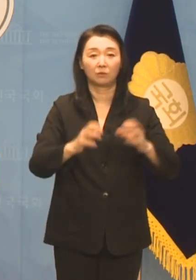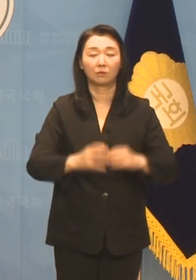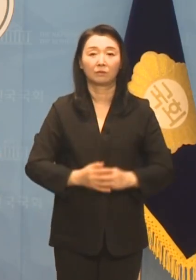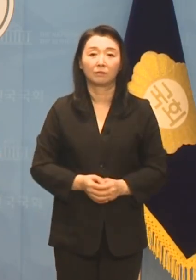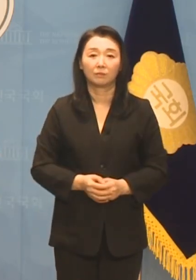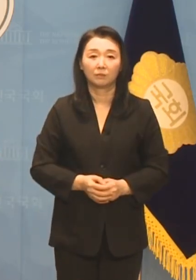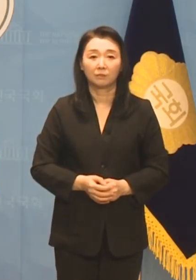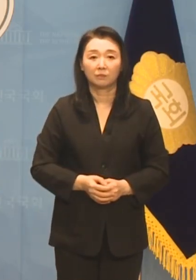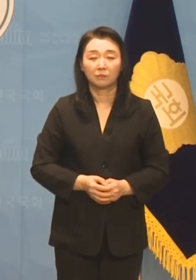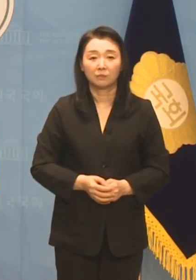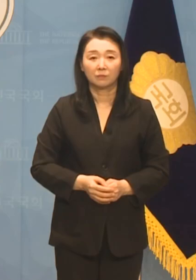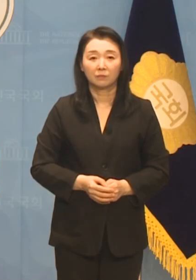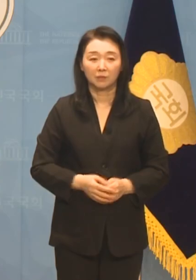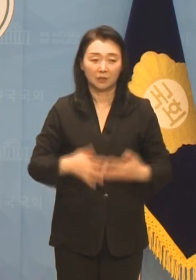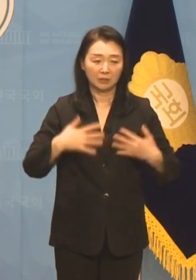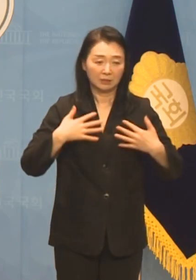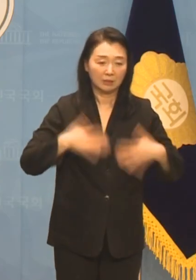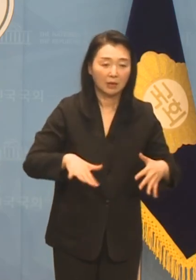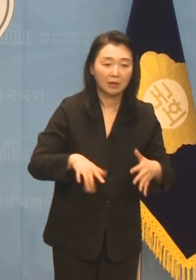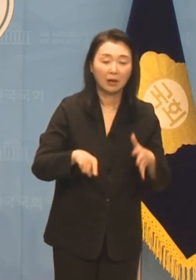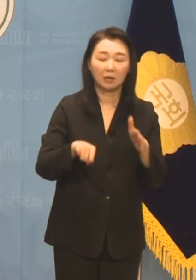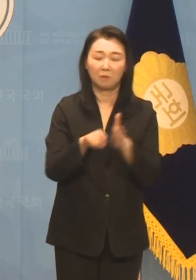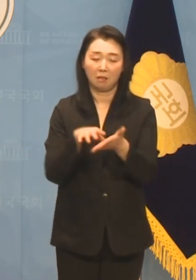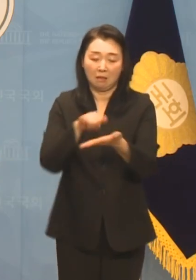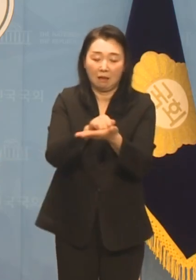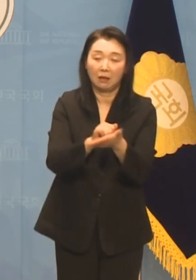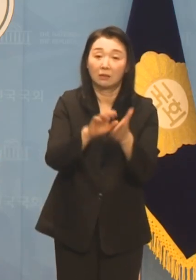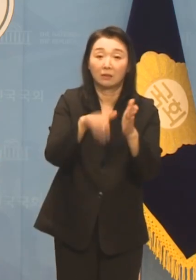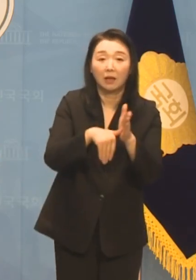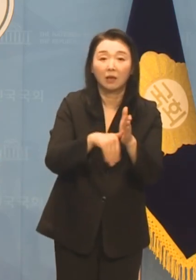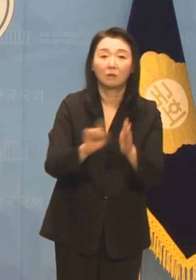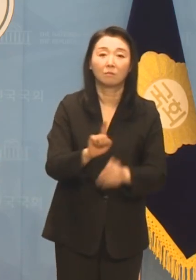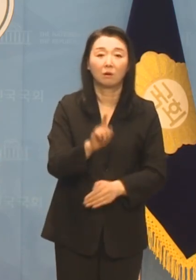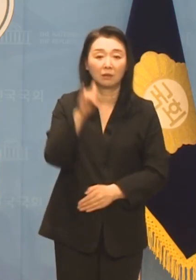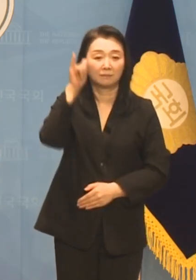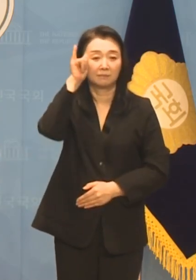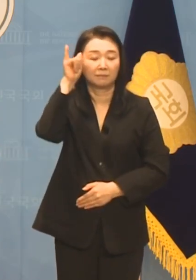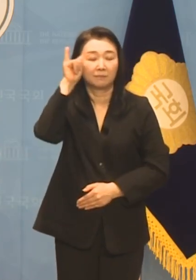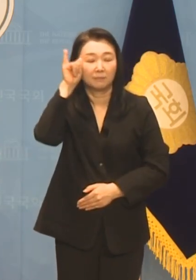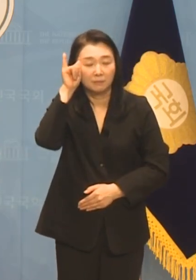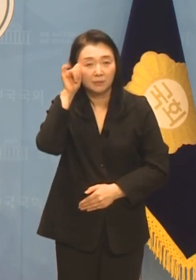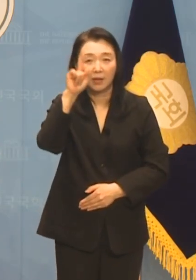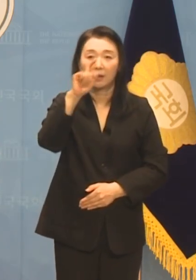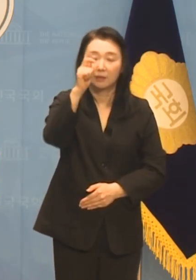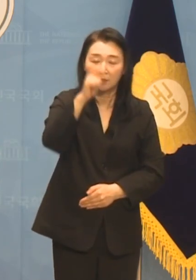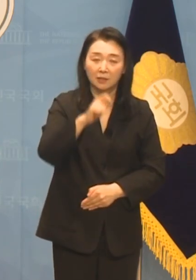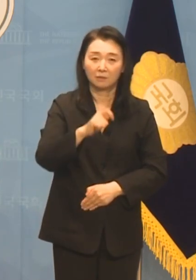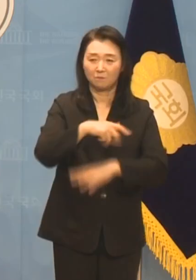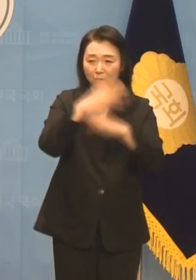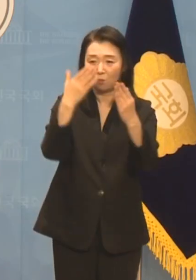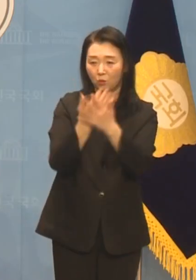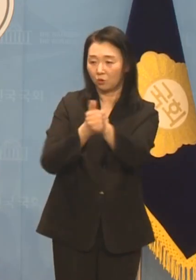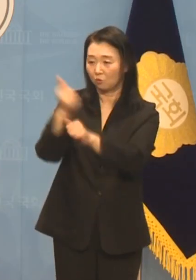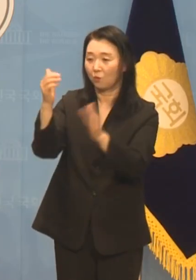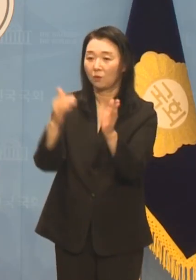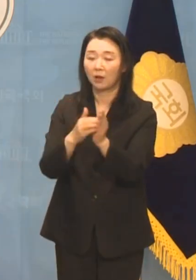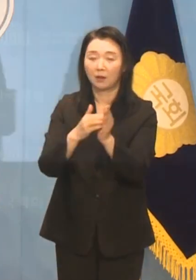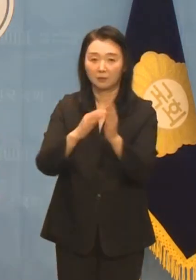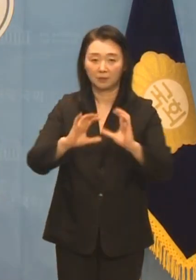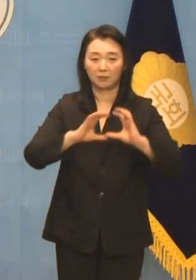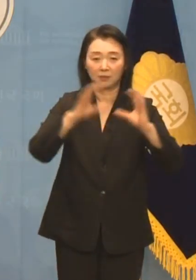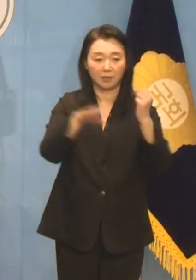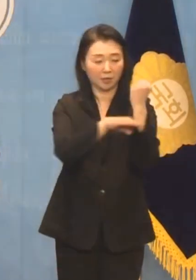야국강식의 세계 질서와 경랑의 인공지능 첨단과학 시대조차 극복하며 세계적